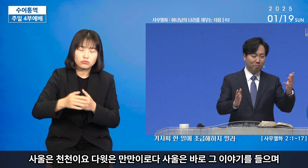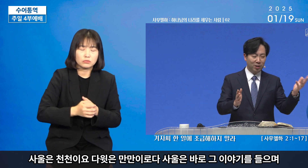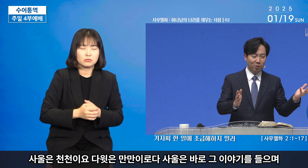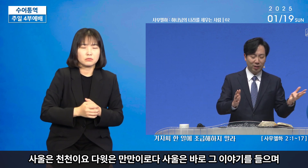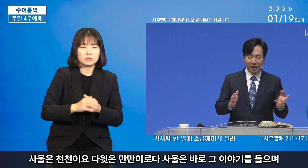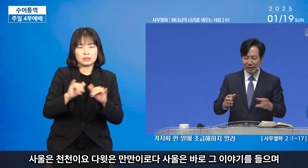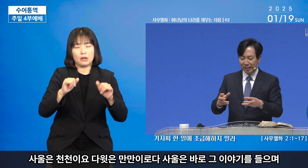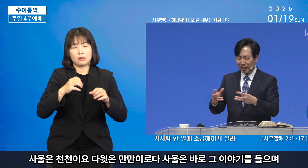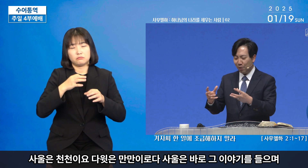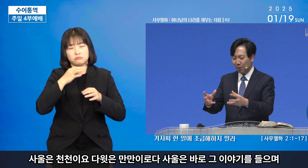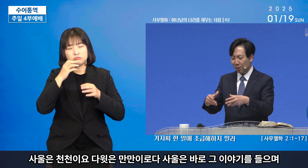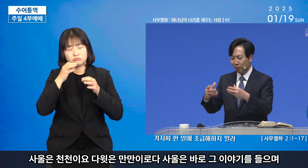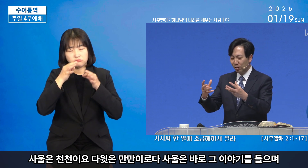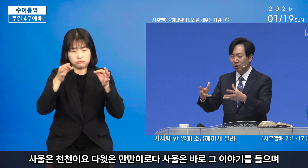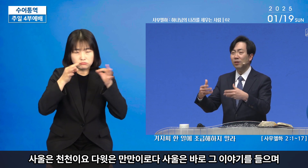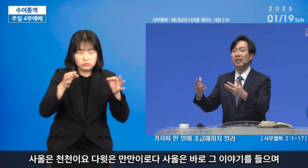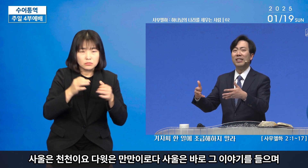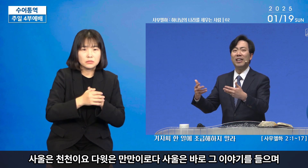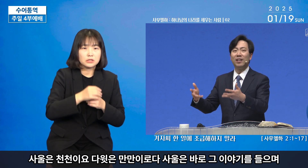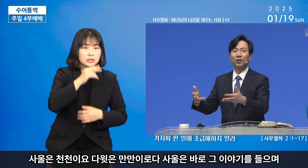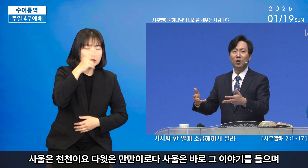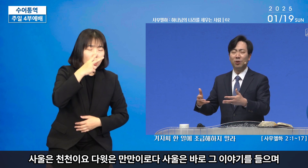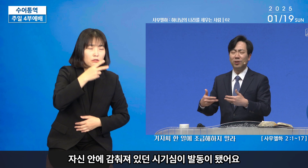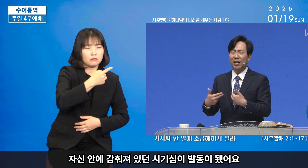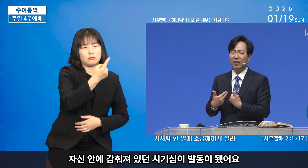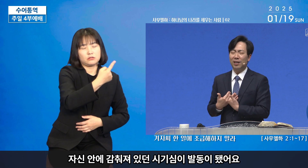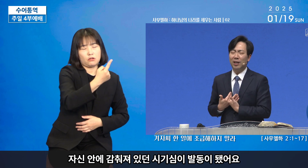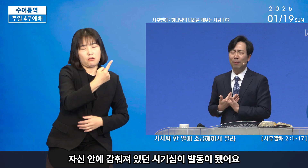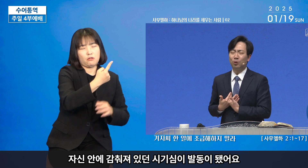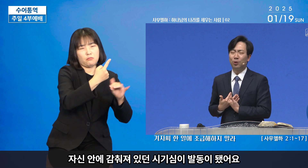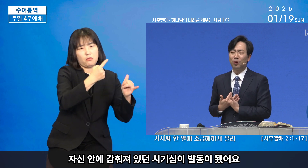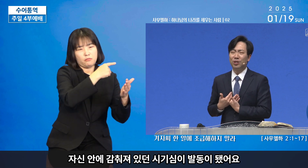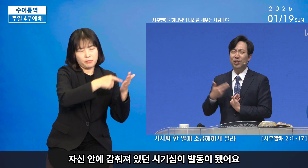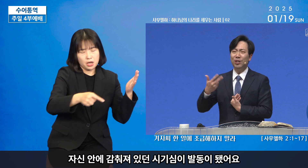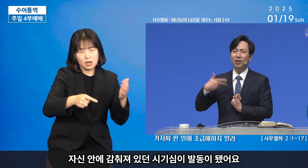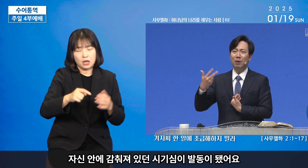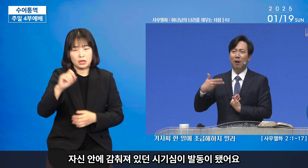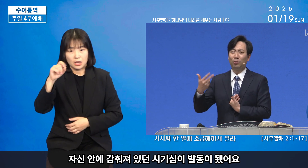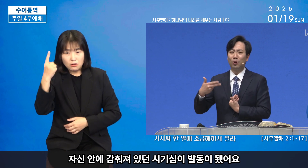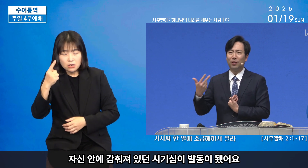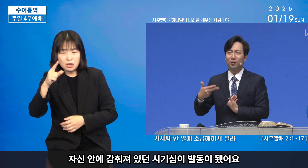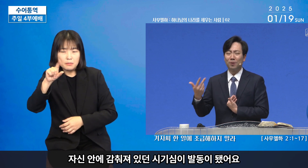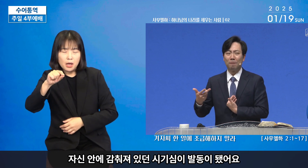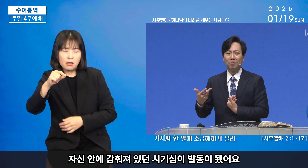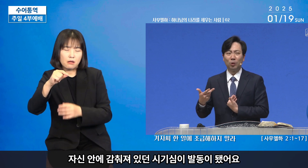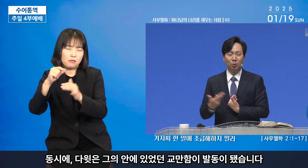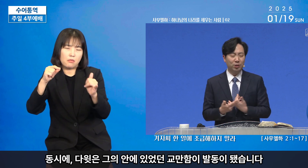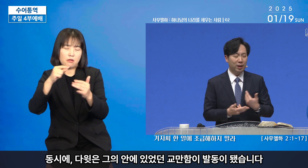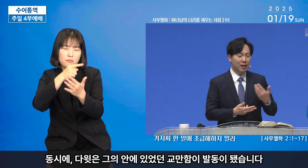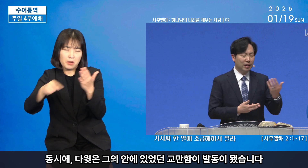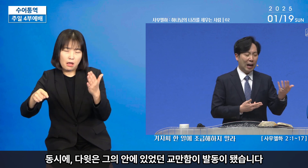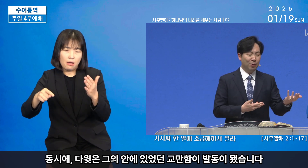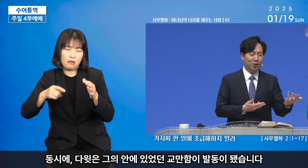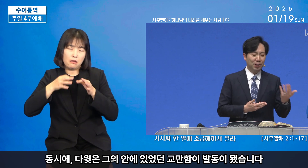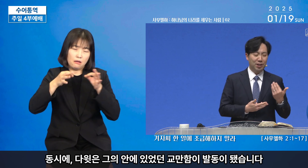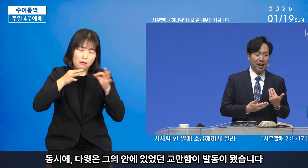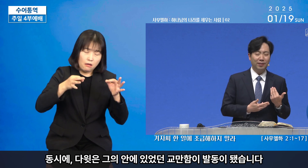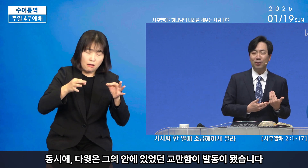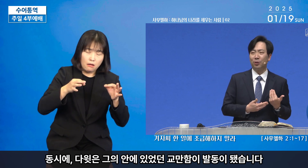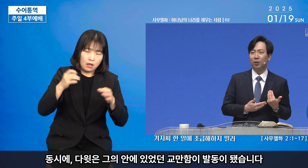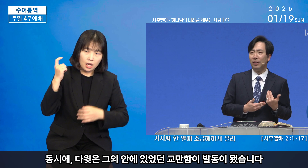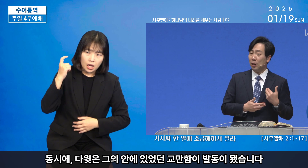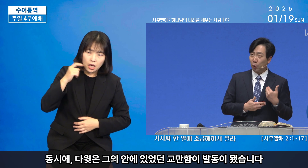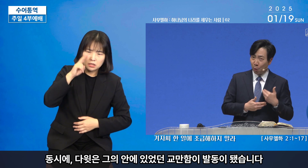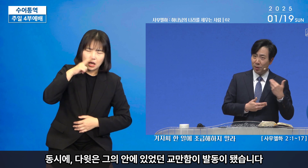다윗은 만만이로다. 사울은 바로 그 이야기를 들으며 자신 안에 감춰져 있던 시기심이 발동이 됐어요. 동시에 다윗은 그의